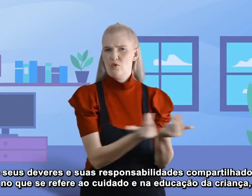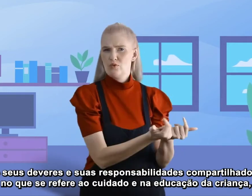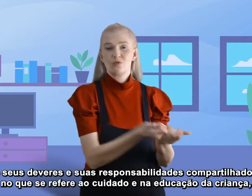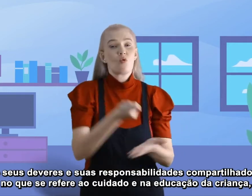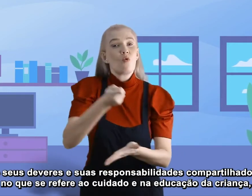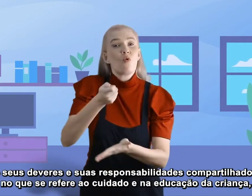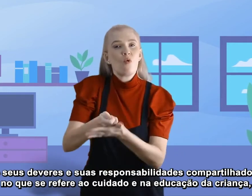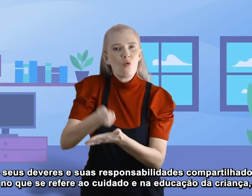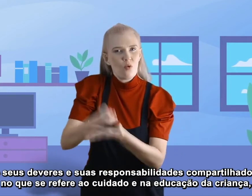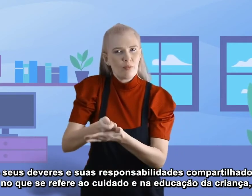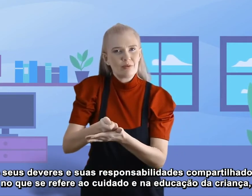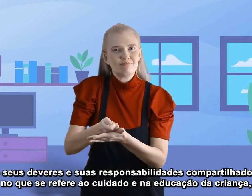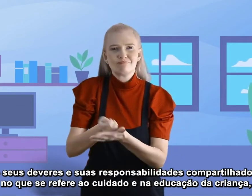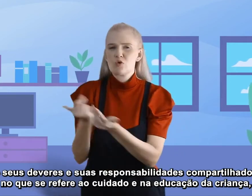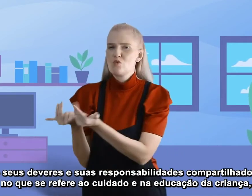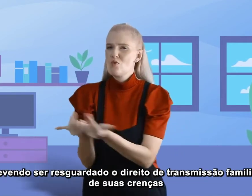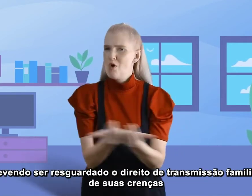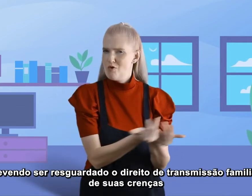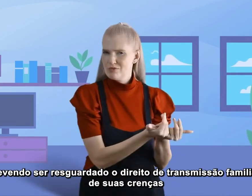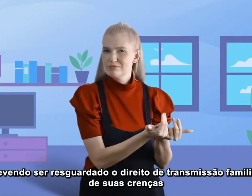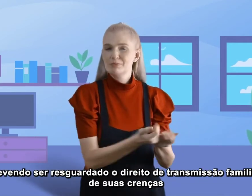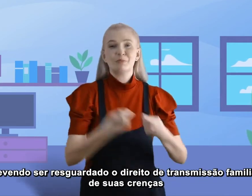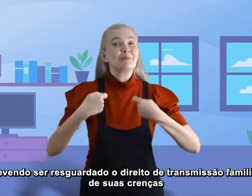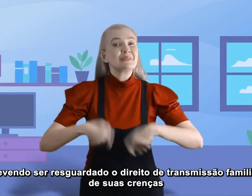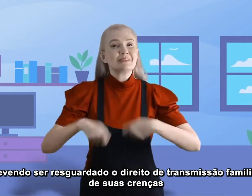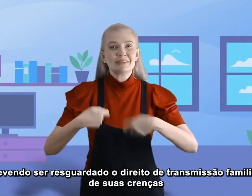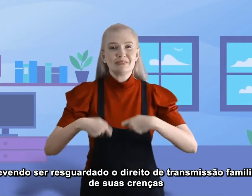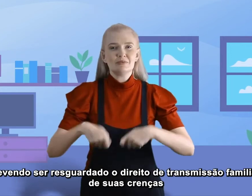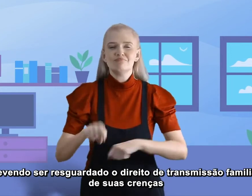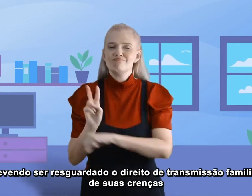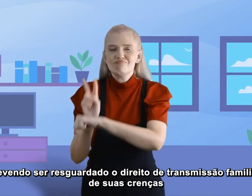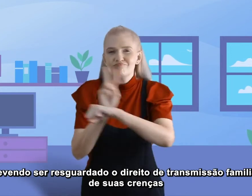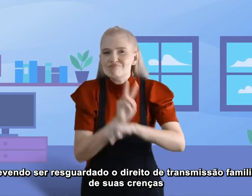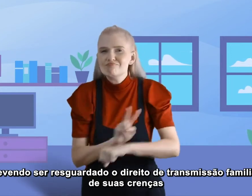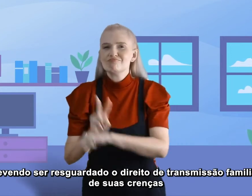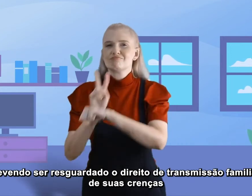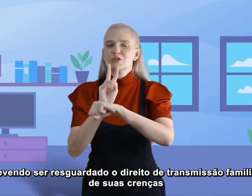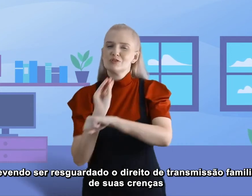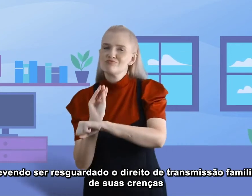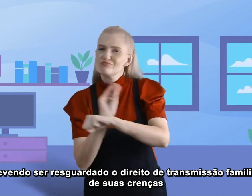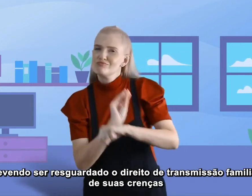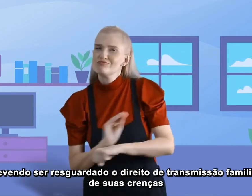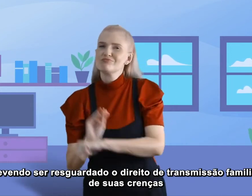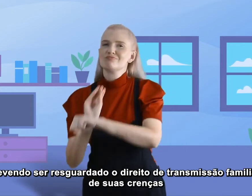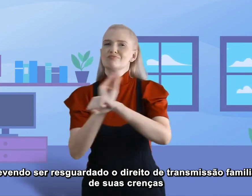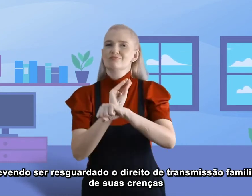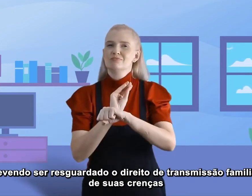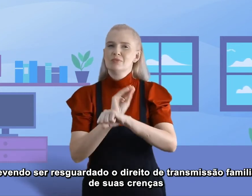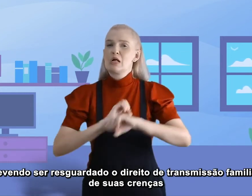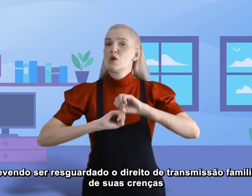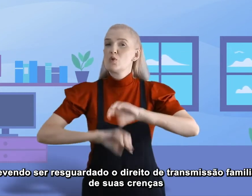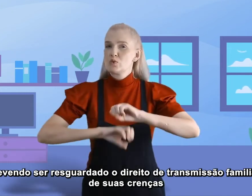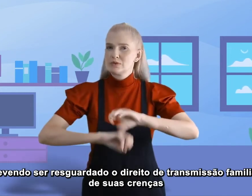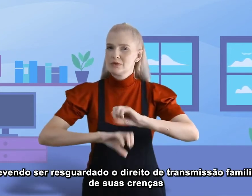e na educação da criança, devendo ser resguardado o direito de transmissão familiar de suas